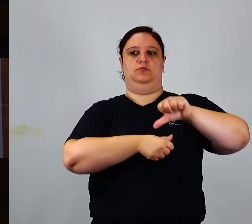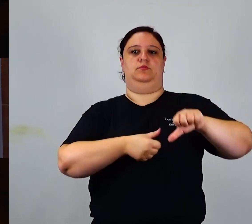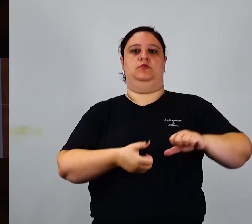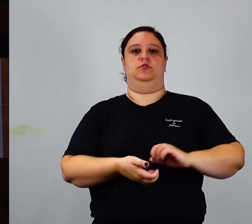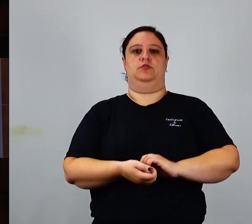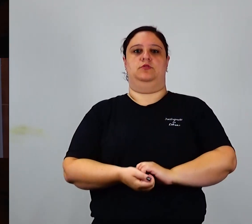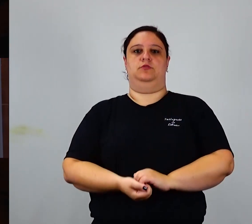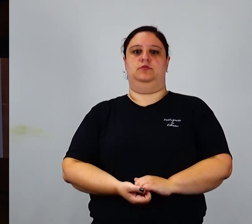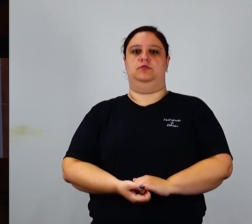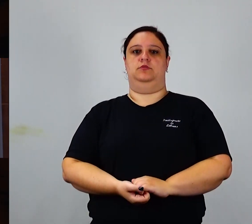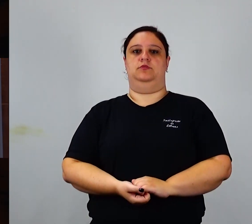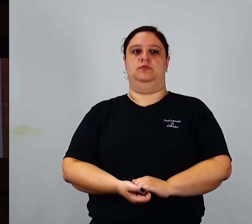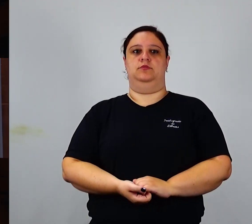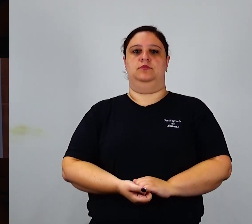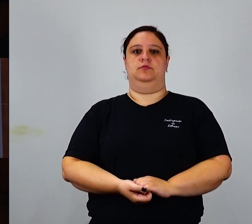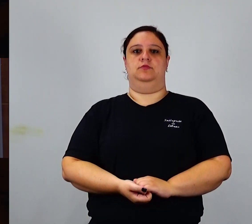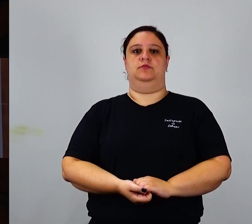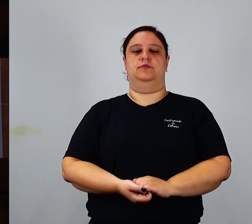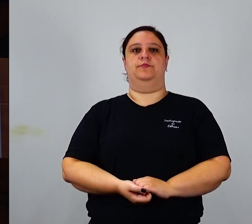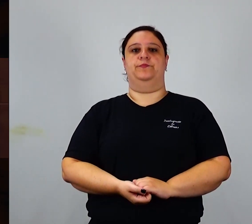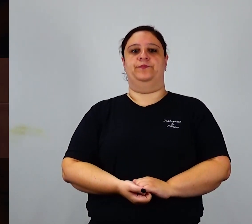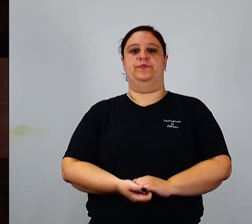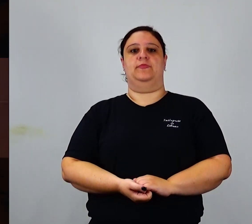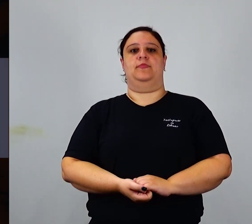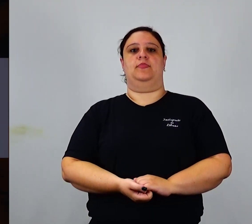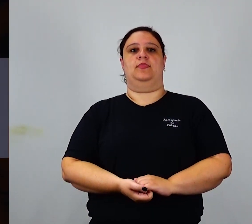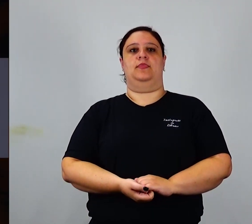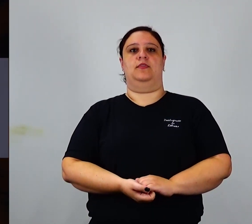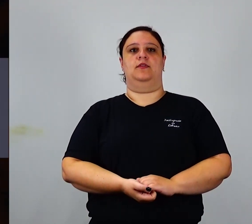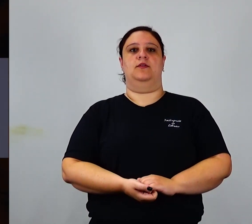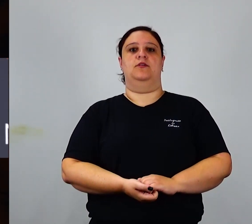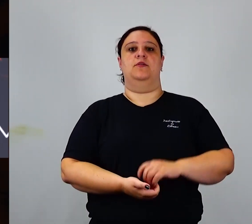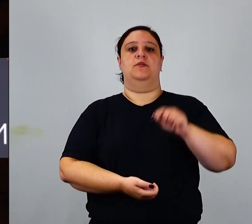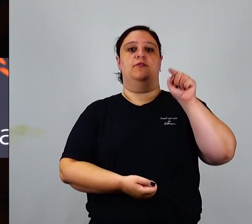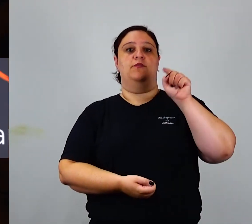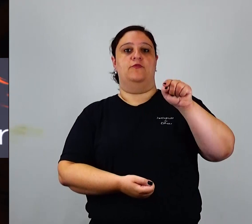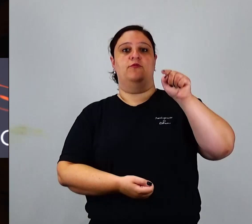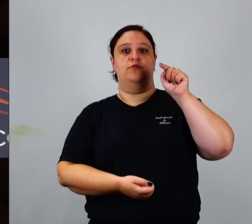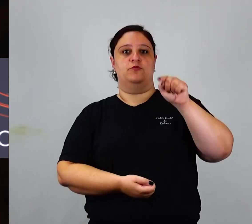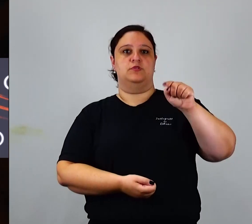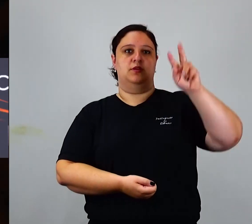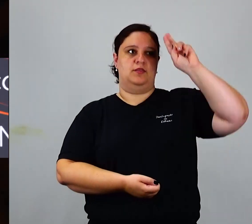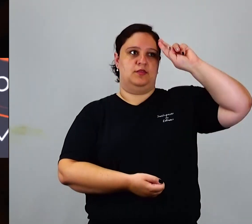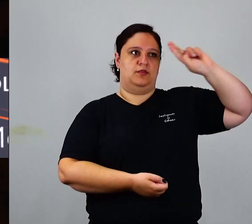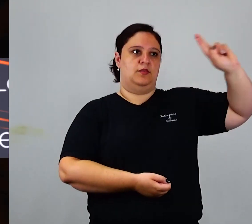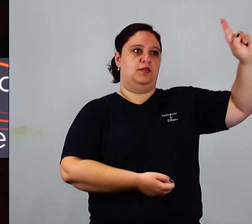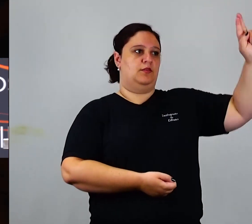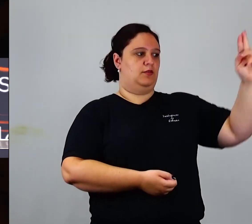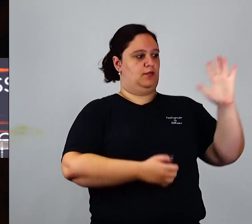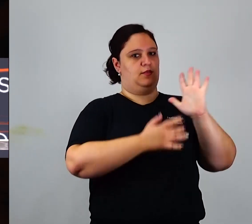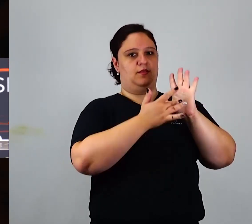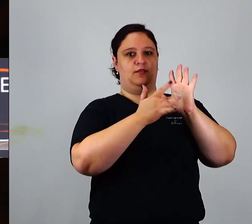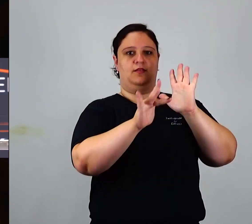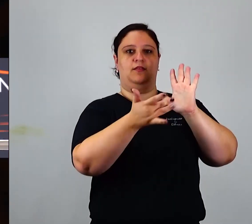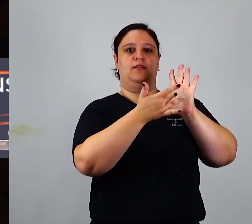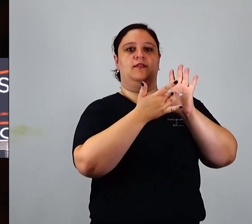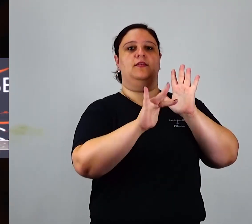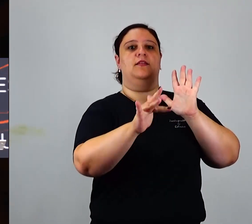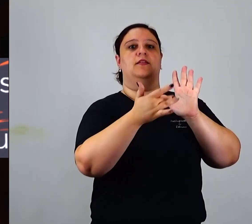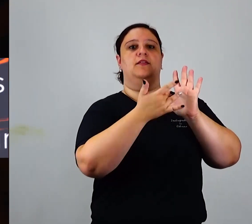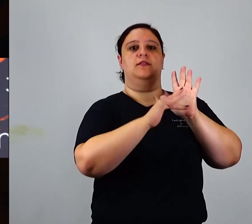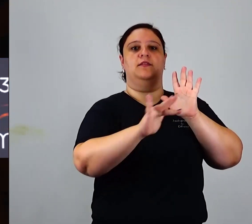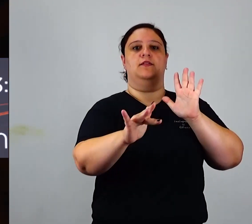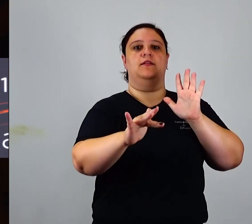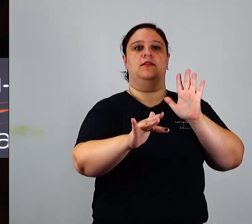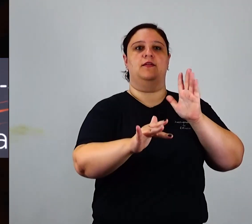Senhor, para que você manifeste essa transformação que o Senhor fez